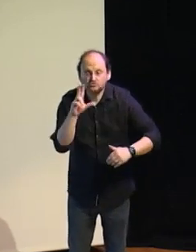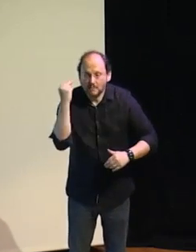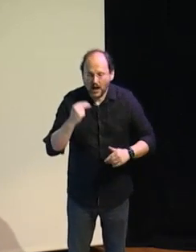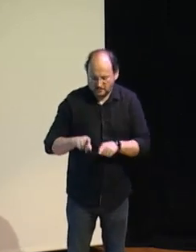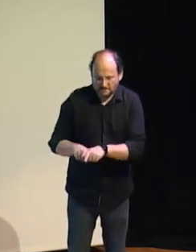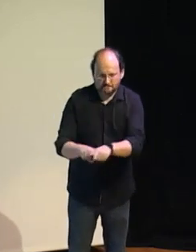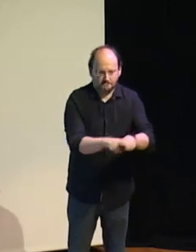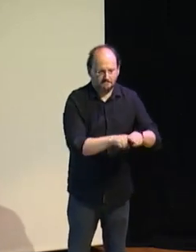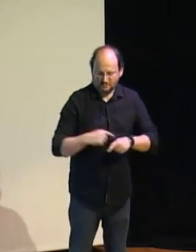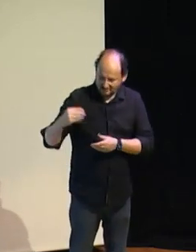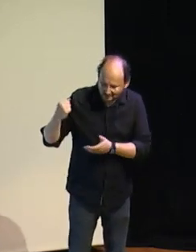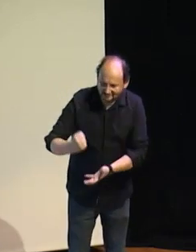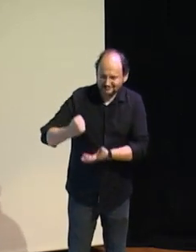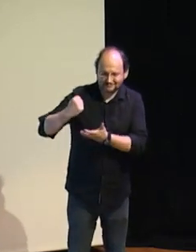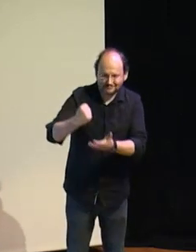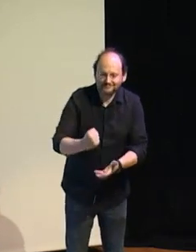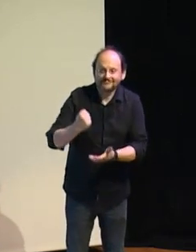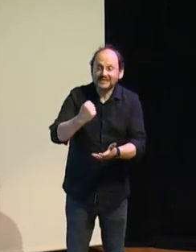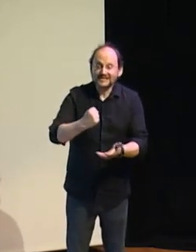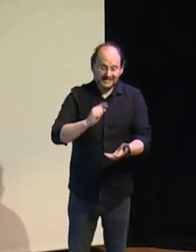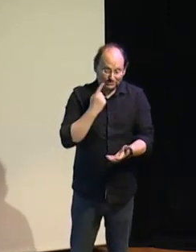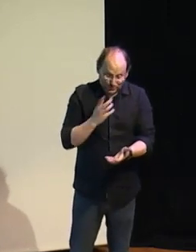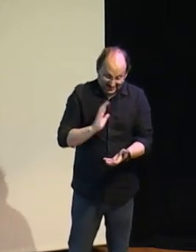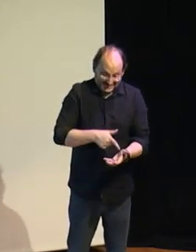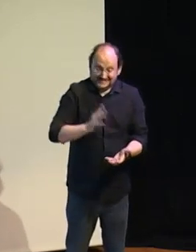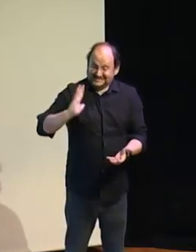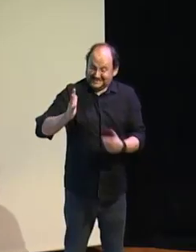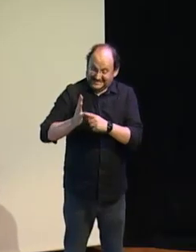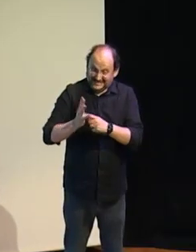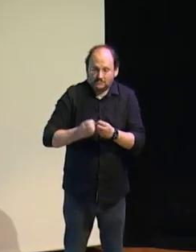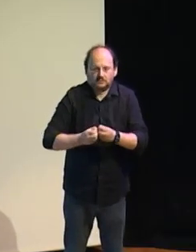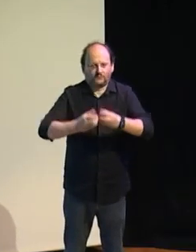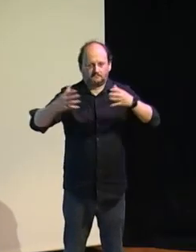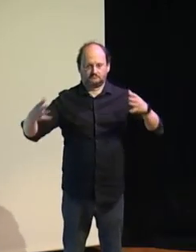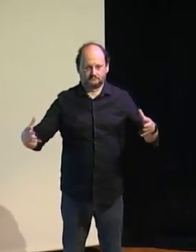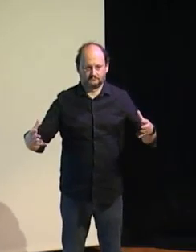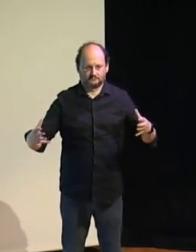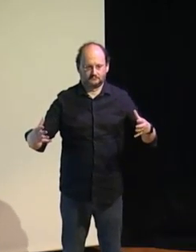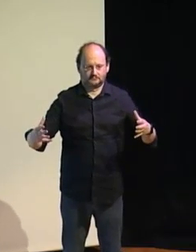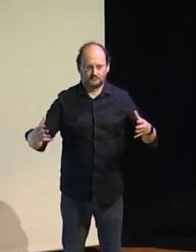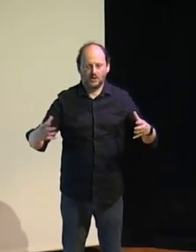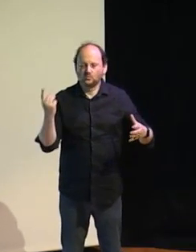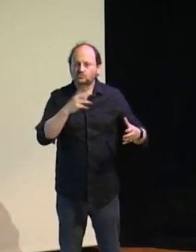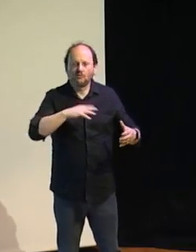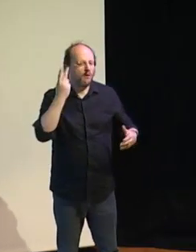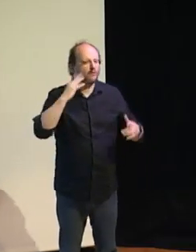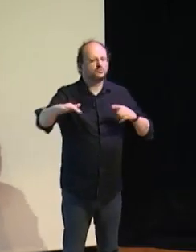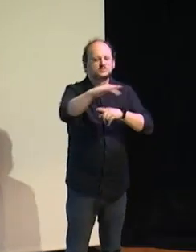aujourd'hui. Il y a une base dans la communication humaine qui a été conservée au travers des gestes qui étaient répertoriés à l'époque et qu'on peut